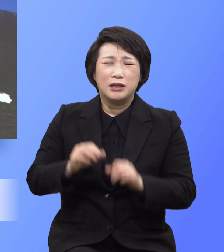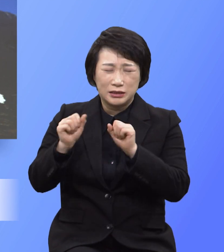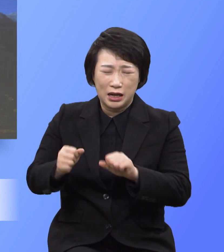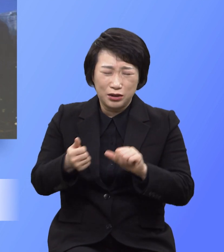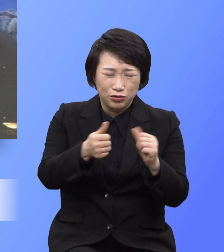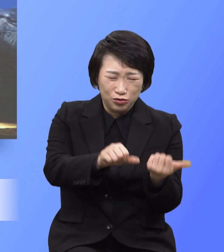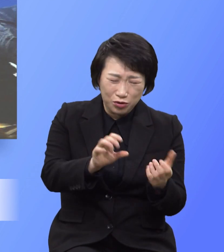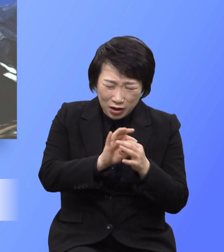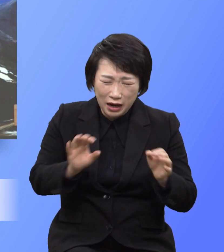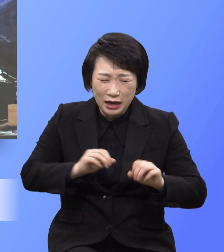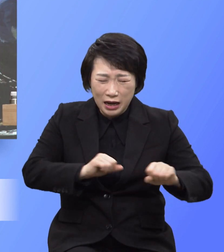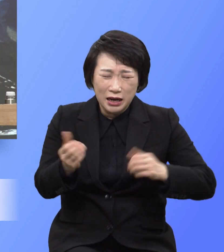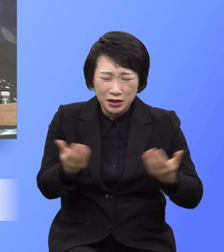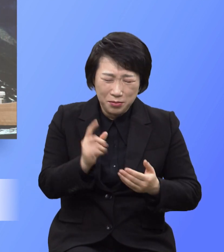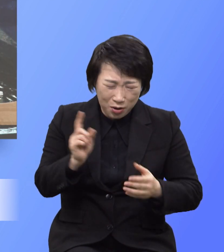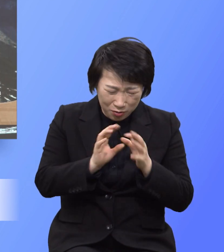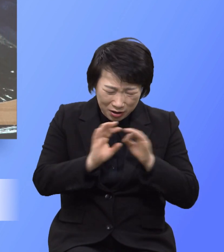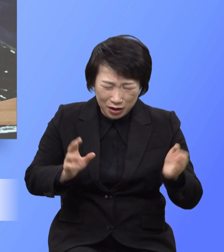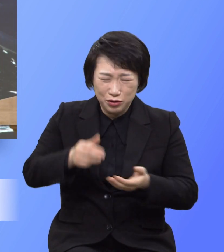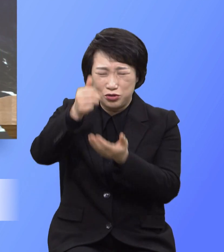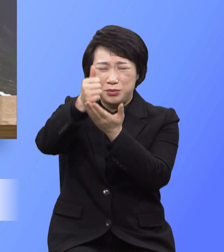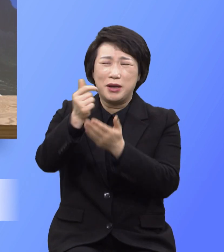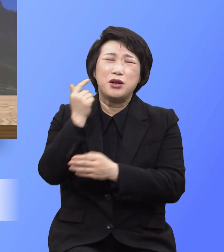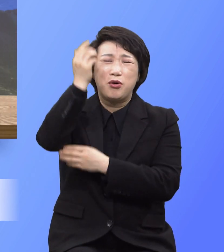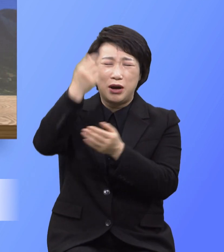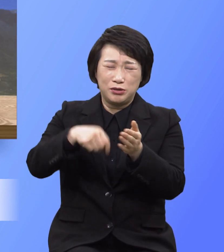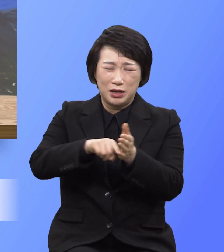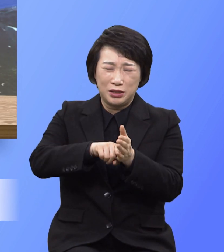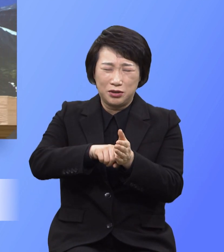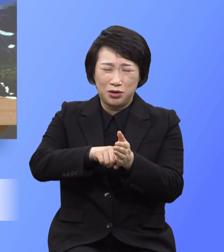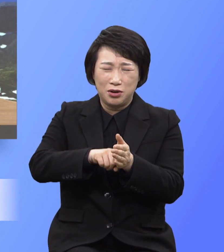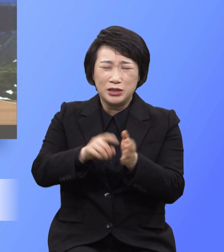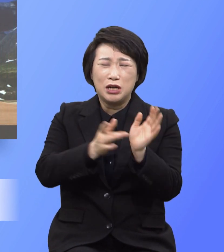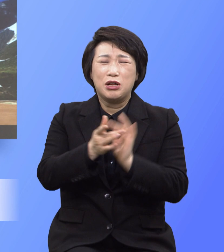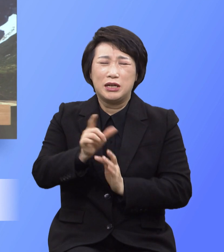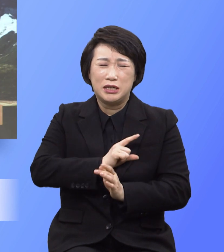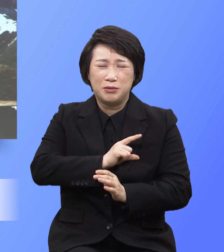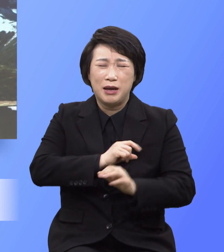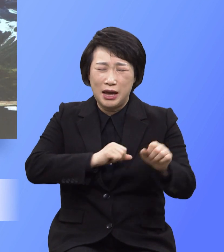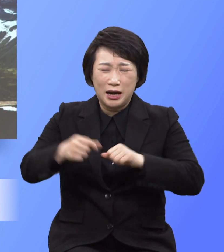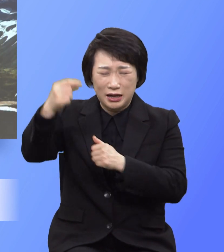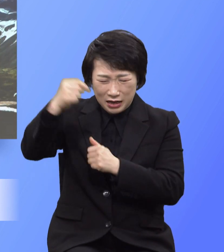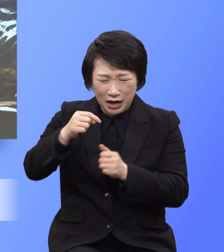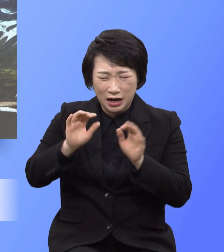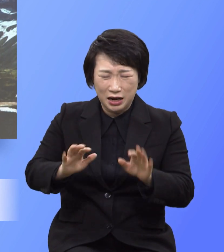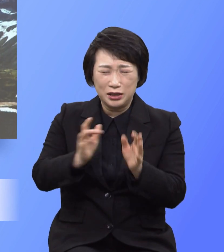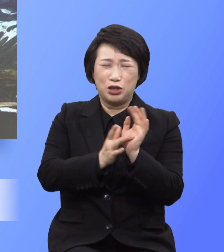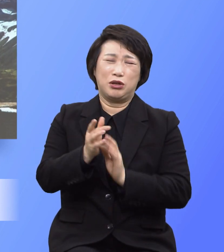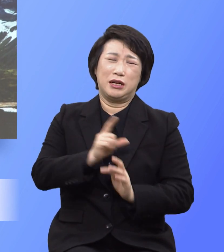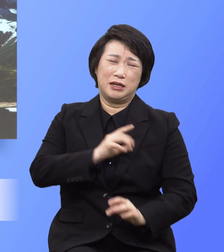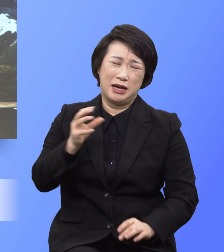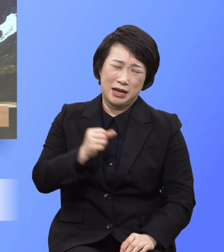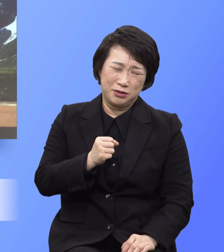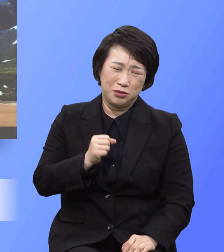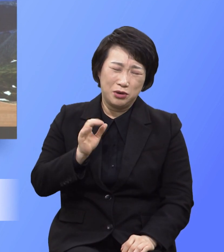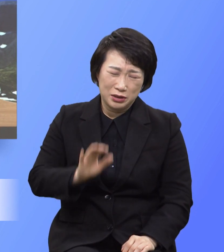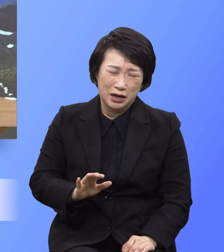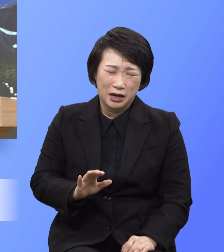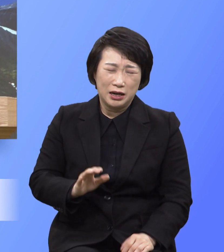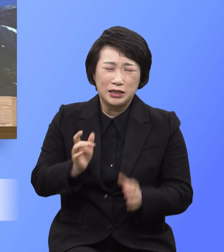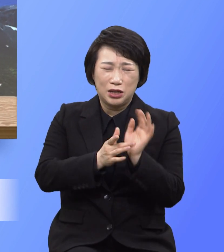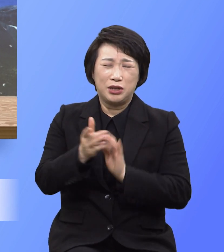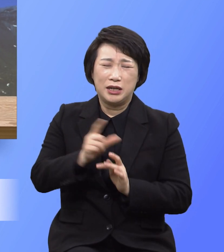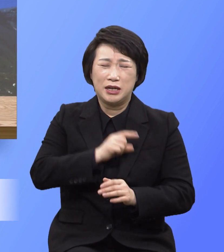살든지 죽든지 무엇을 하든지 주님의 영광을 위해서 그 이름으로 하라고 하신 그 이름, 오늘